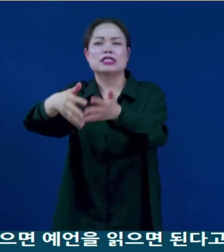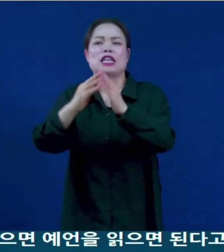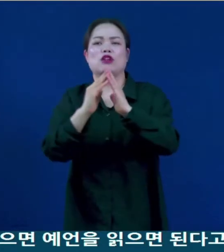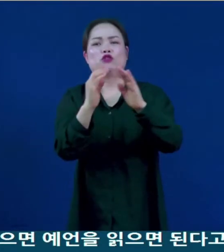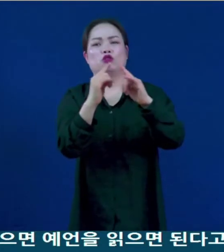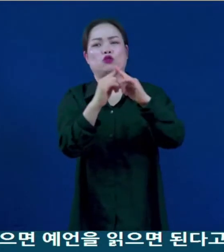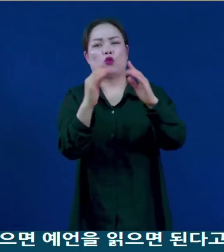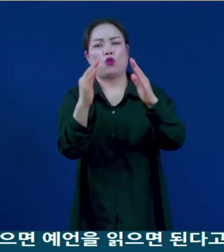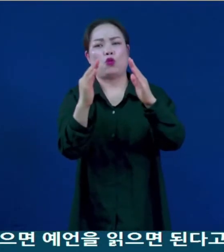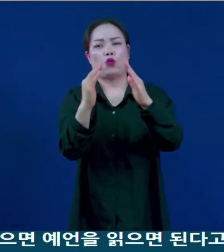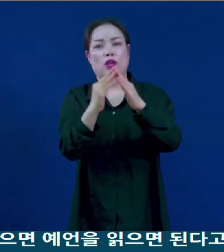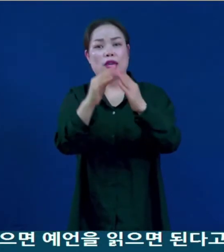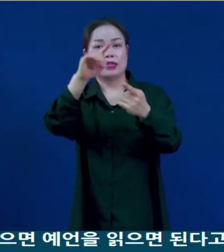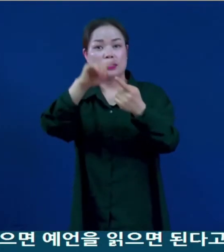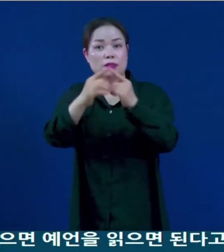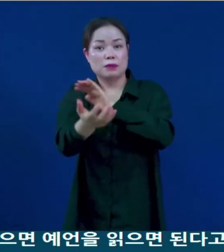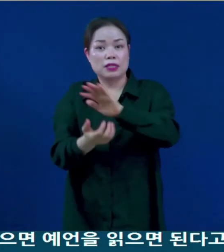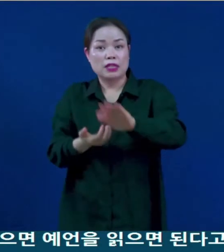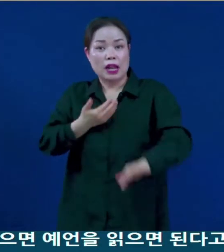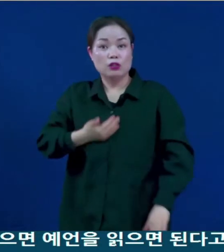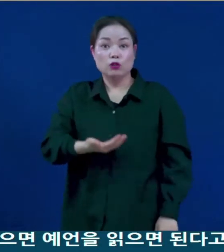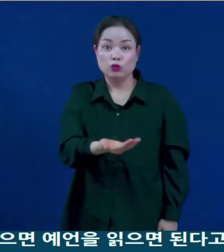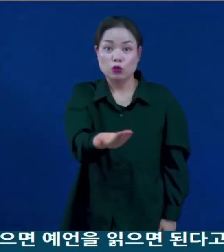대해서 미리 알려주기는 했어도